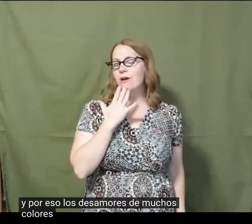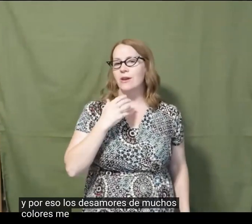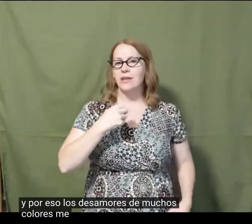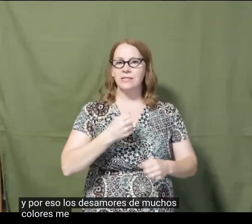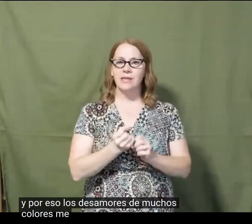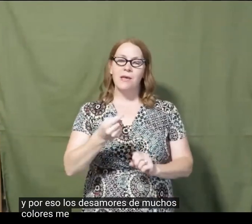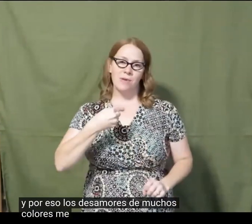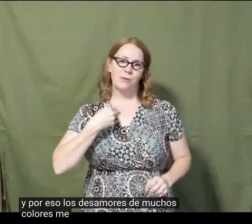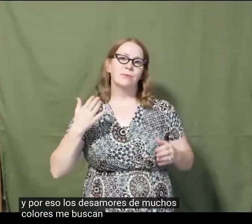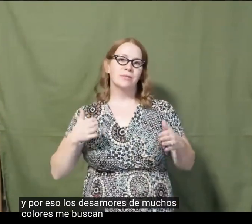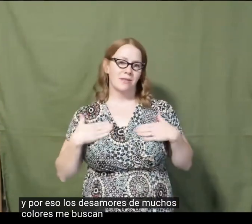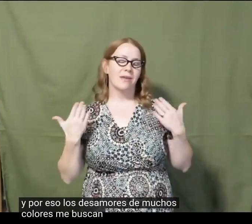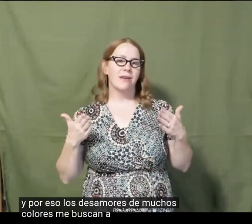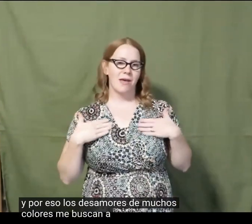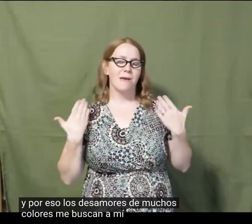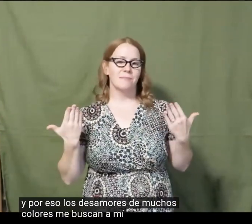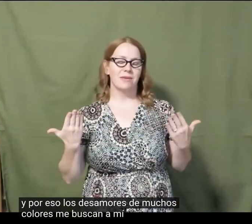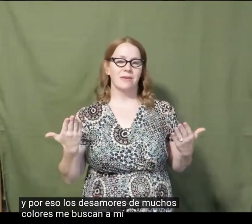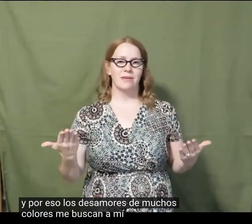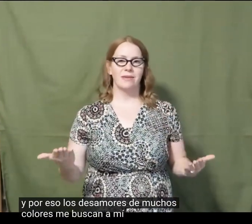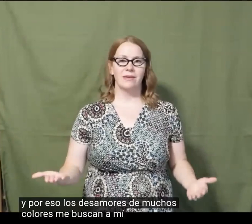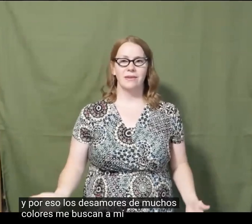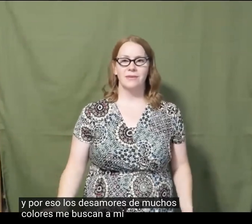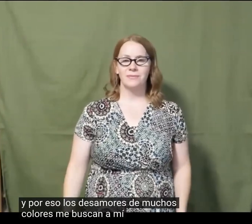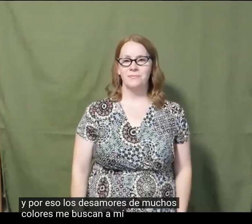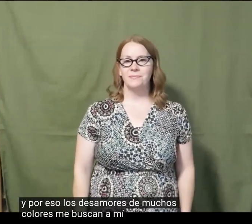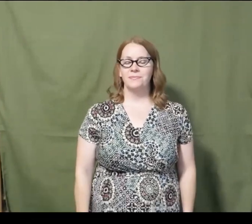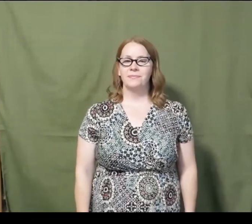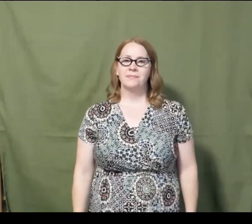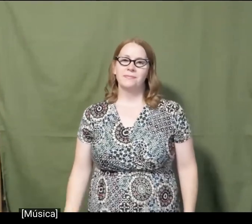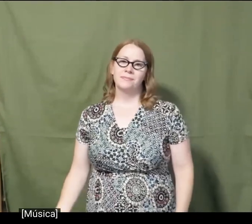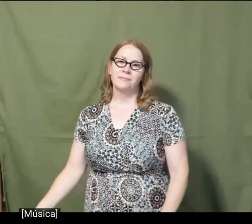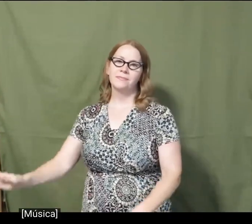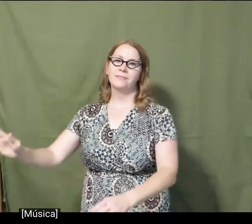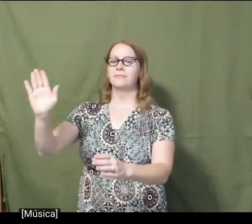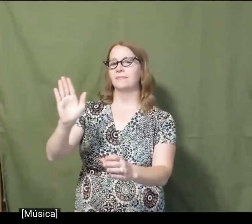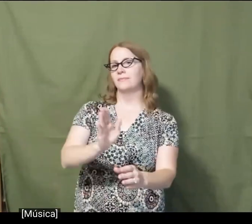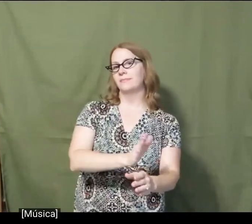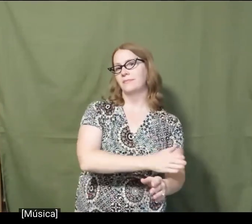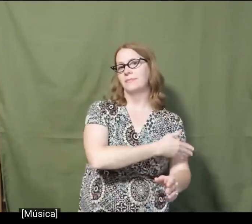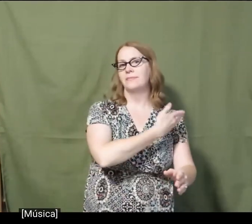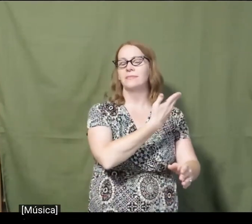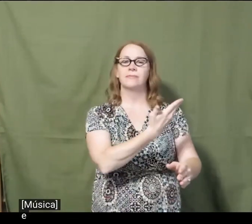muchos colores me gustan a mí.